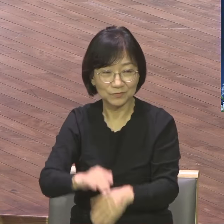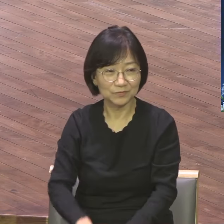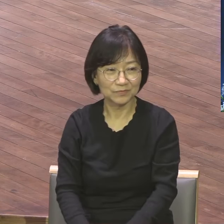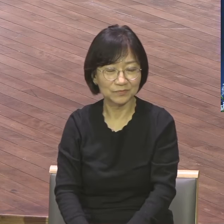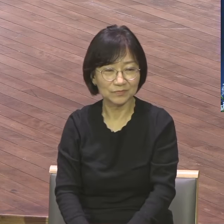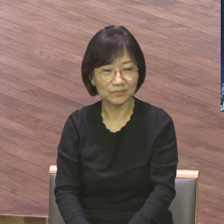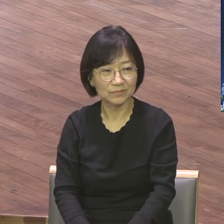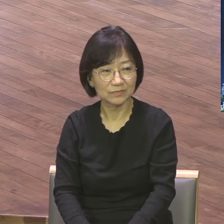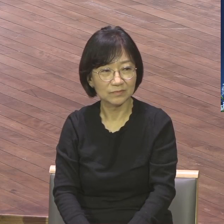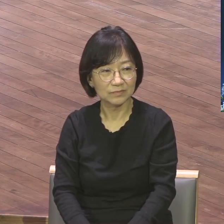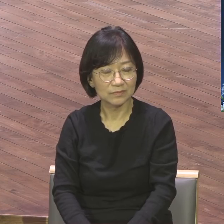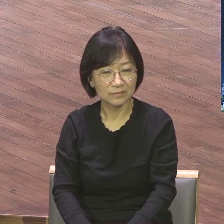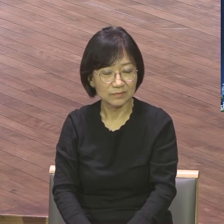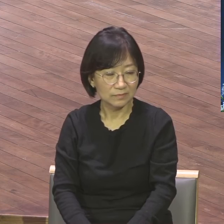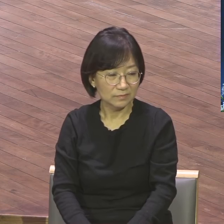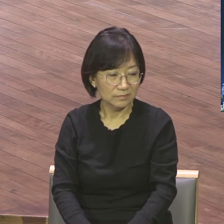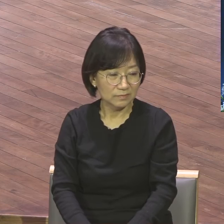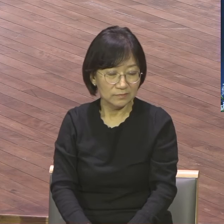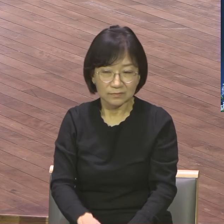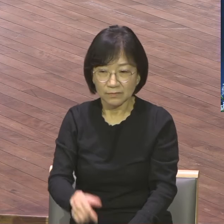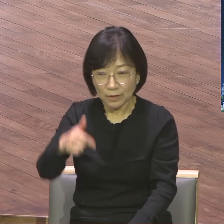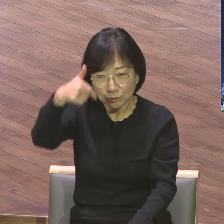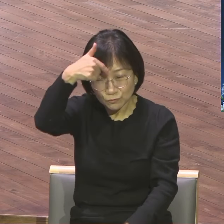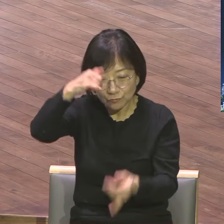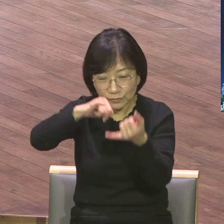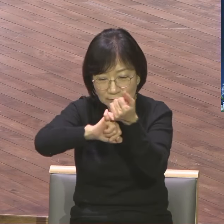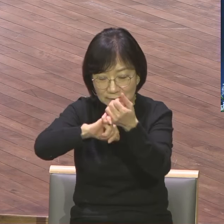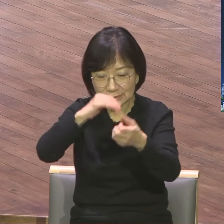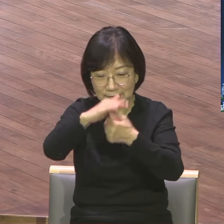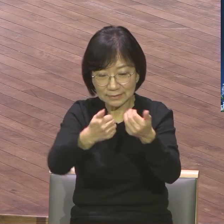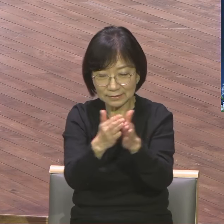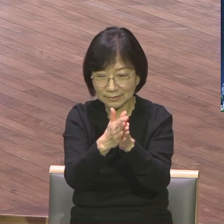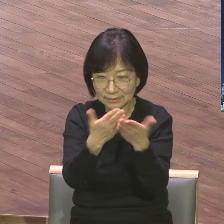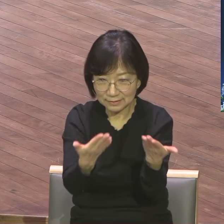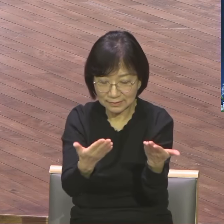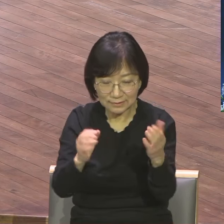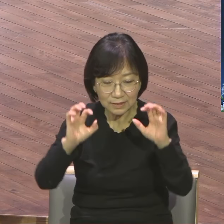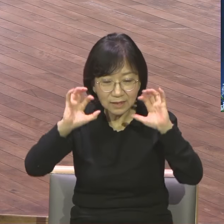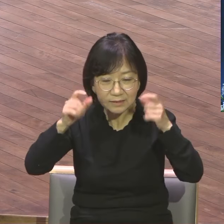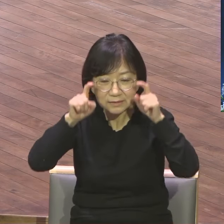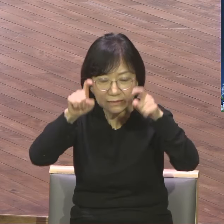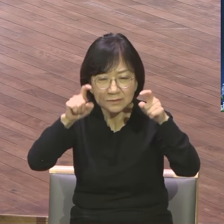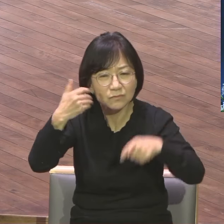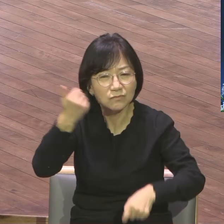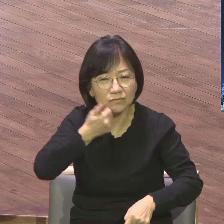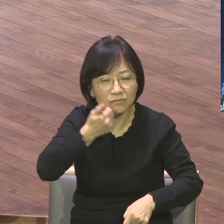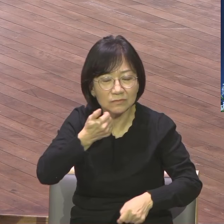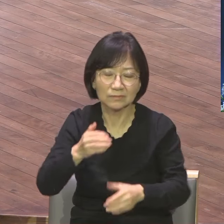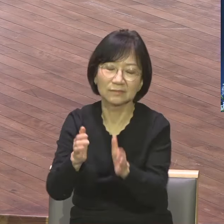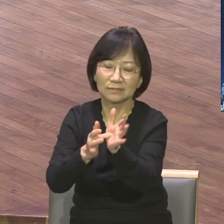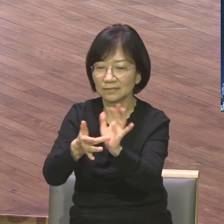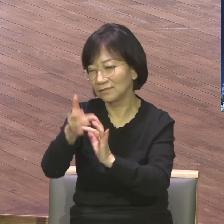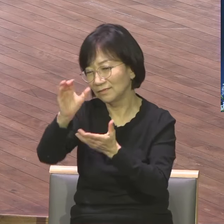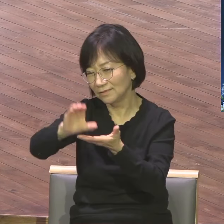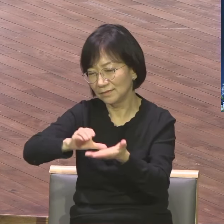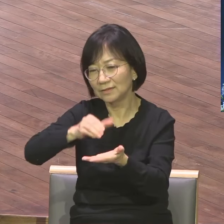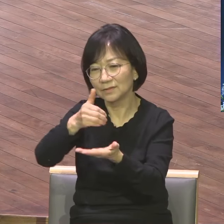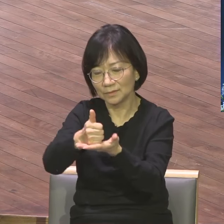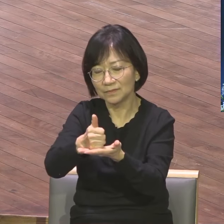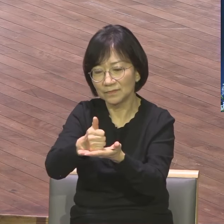유월절 어린 양이 누구시냐? 바로 예수 그리스도인 것을 성경은 증거하고 있습니다. 우리가